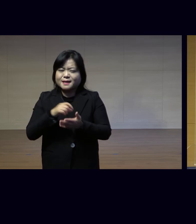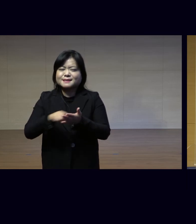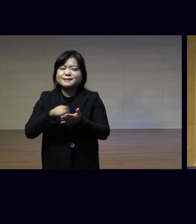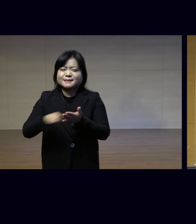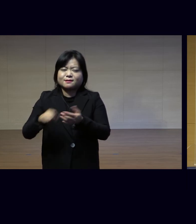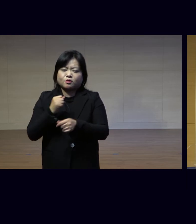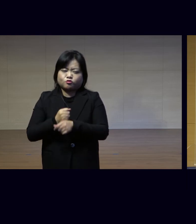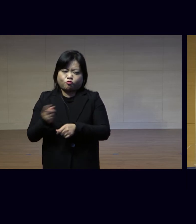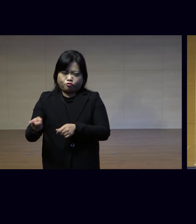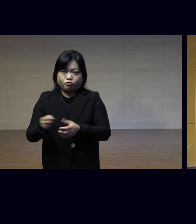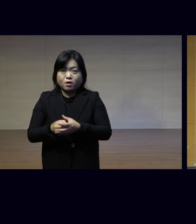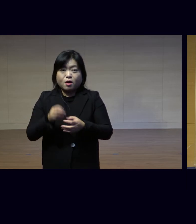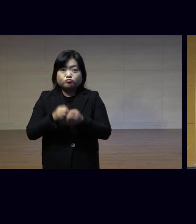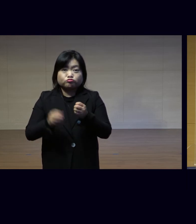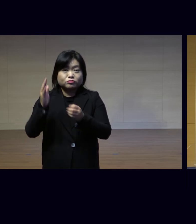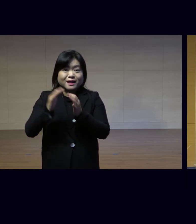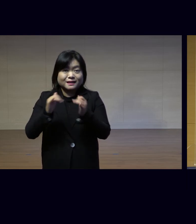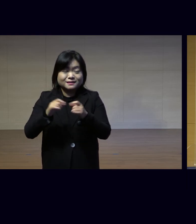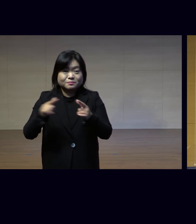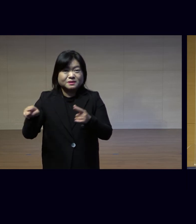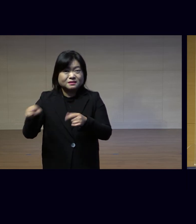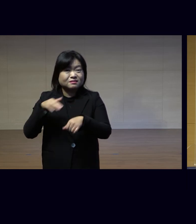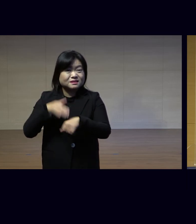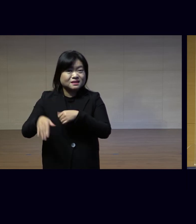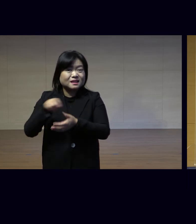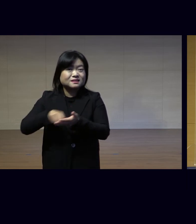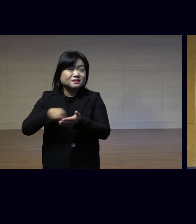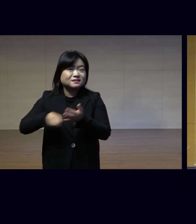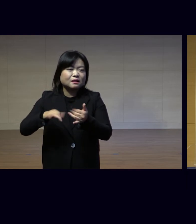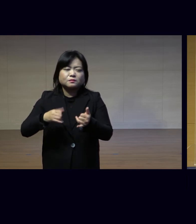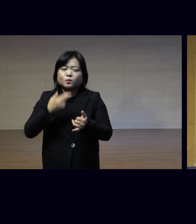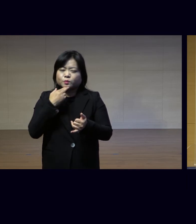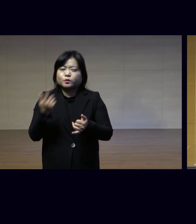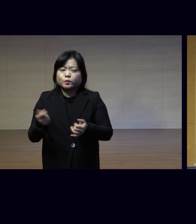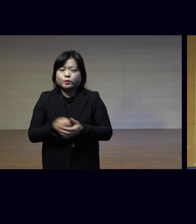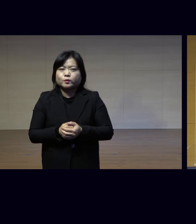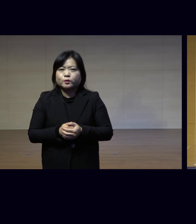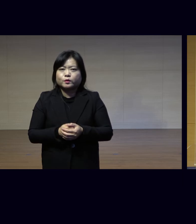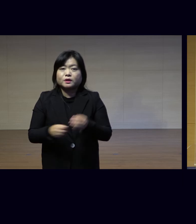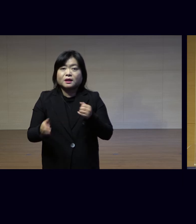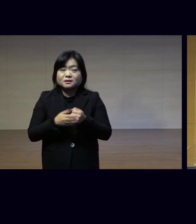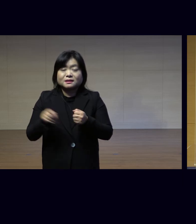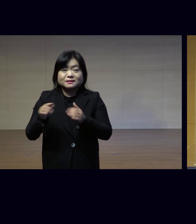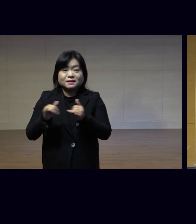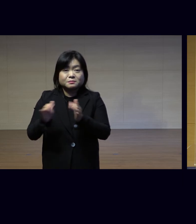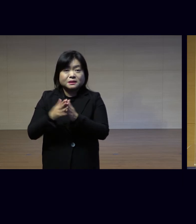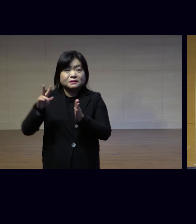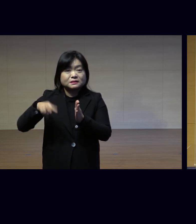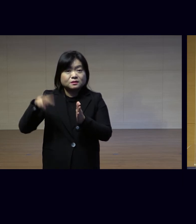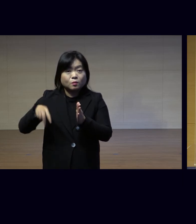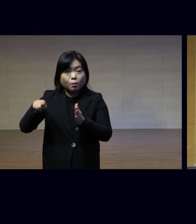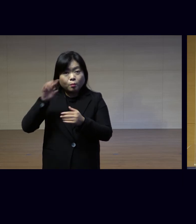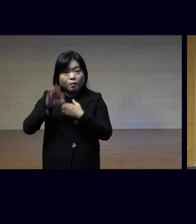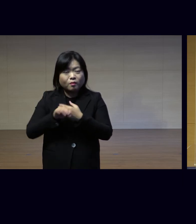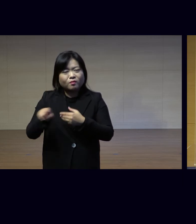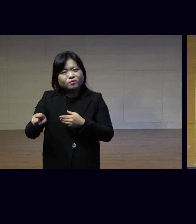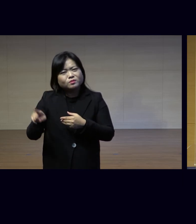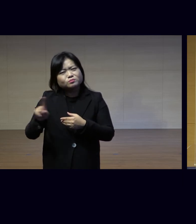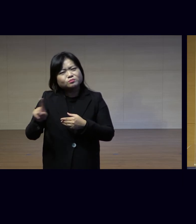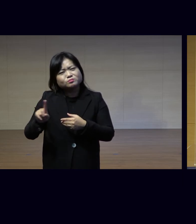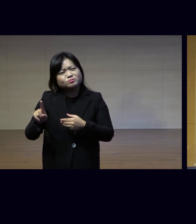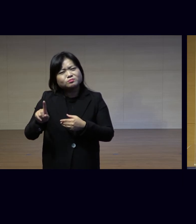한 겁니다. 문학하는 사람들이 그런 식으로 글을 쓴 적은 사실은 별로 없죠. 그래서 이 사람 책을 읽다 보면 정말